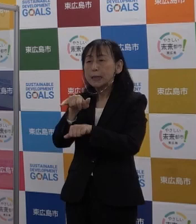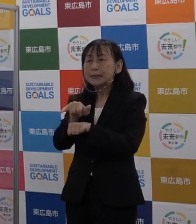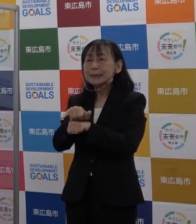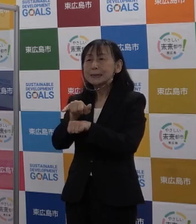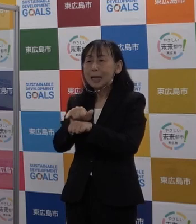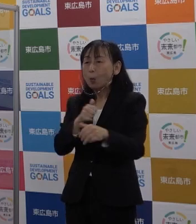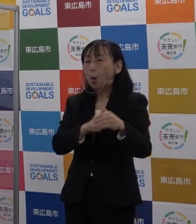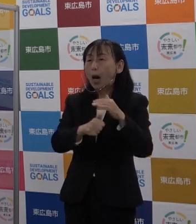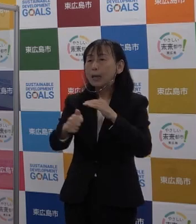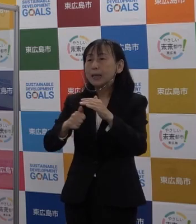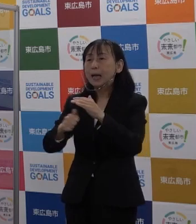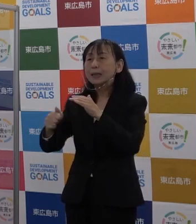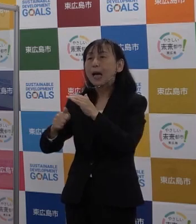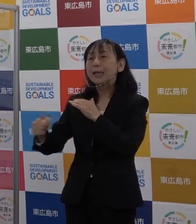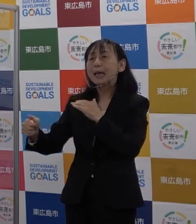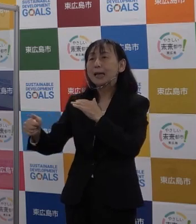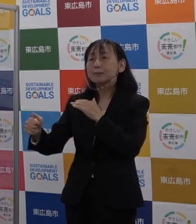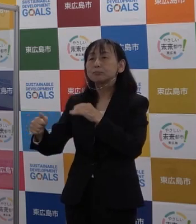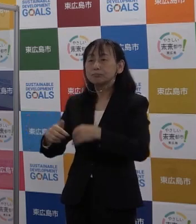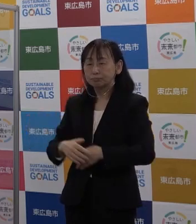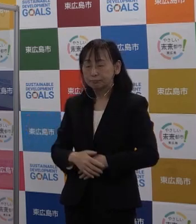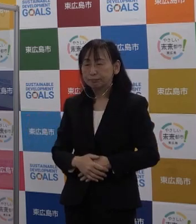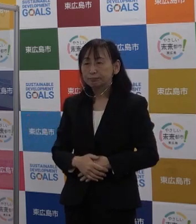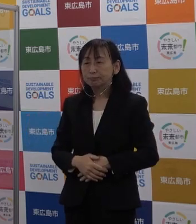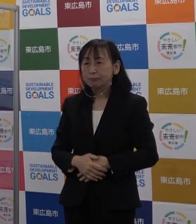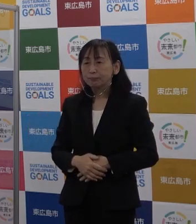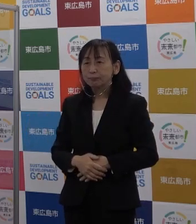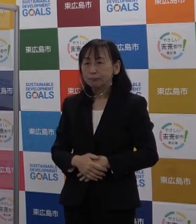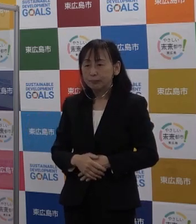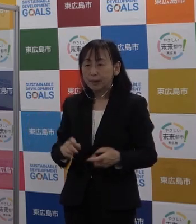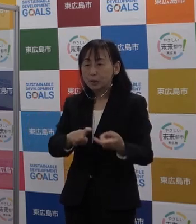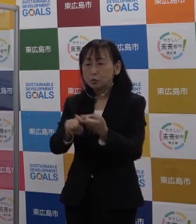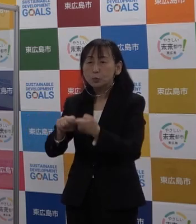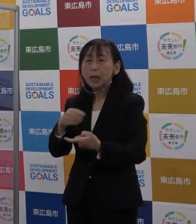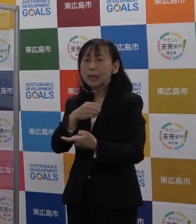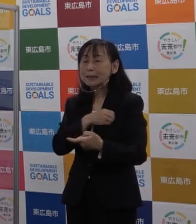けです、この組合員のになっている企業